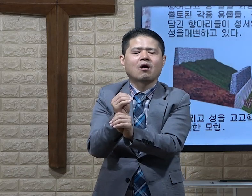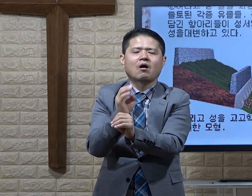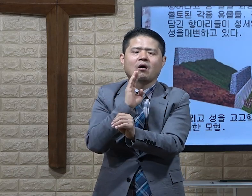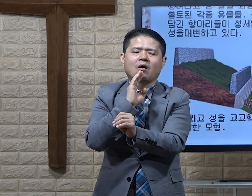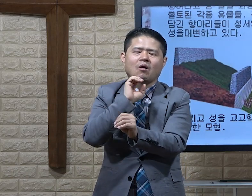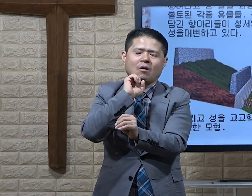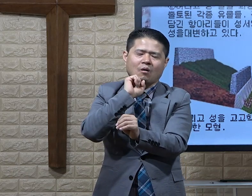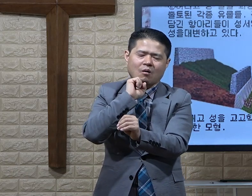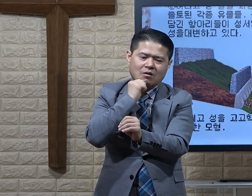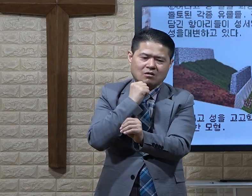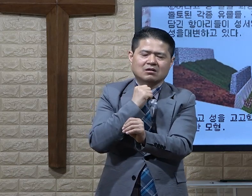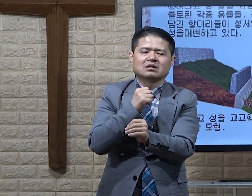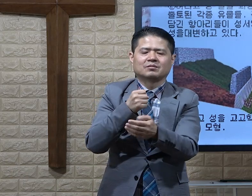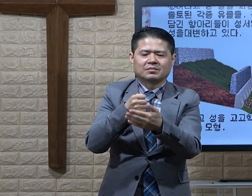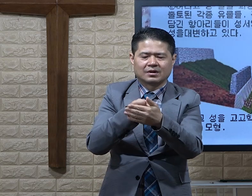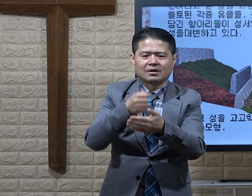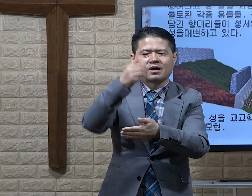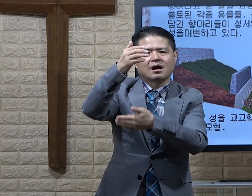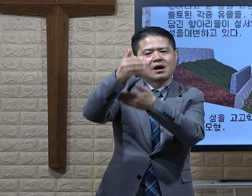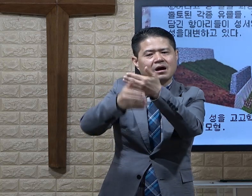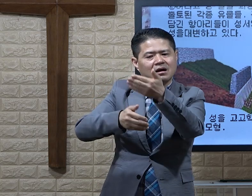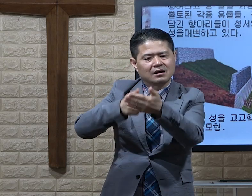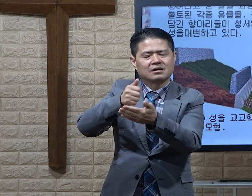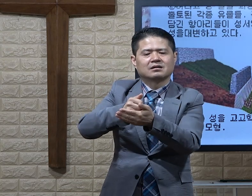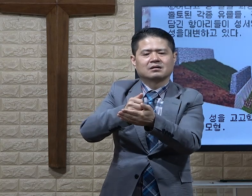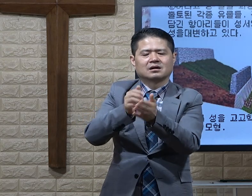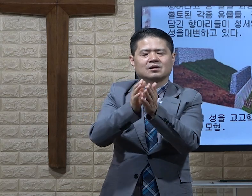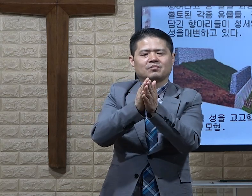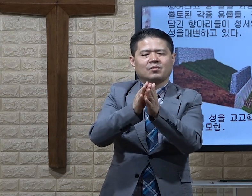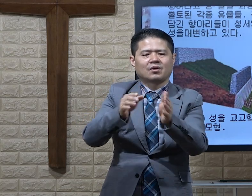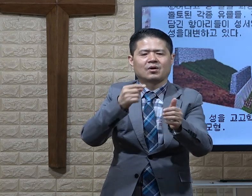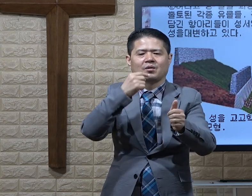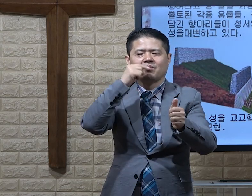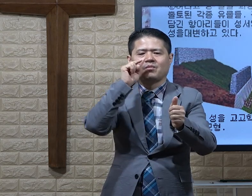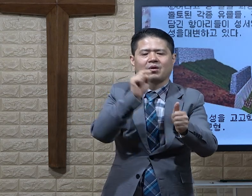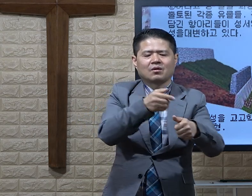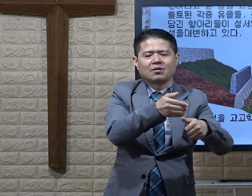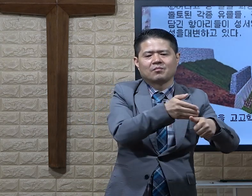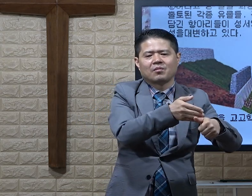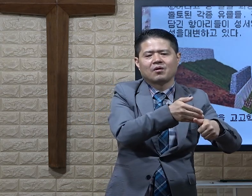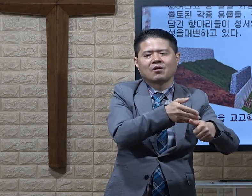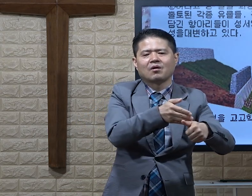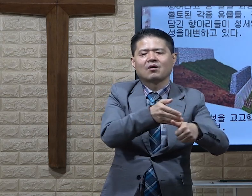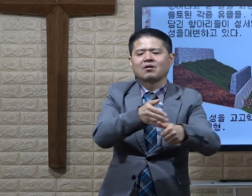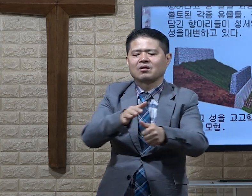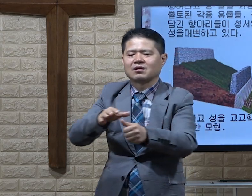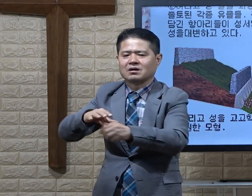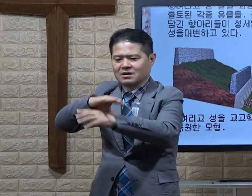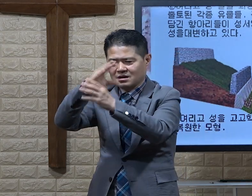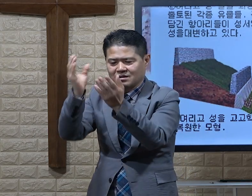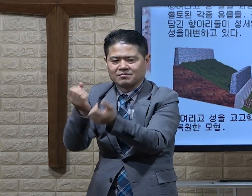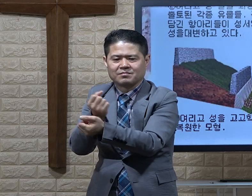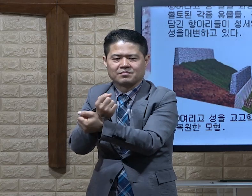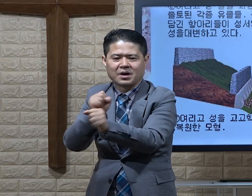해방이 될지 어려울 상황이었습니다. 그때 하나님께서 모세를 불러다가 이스라엘